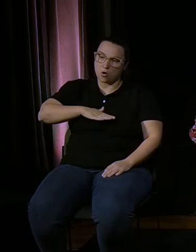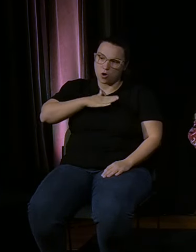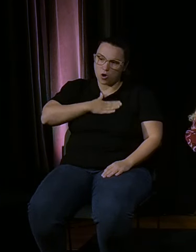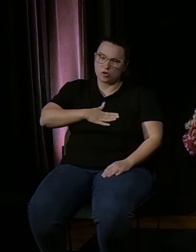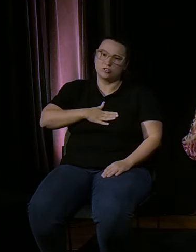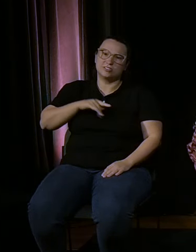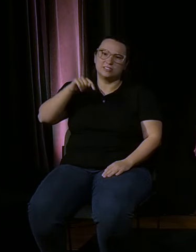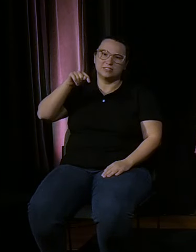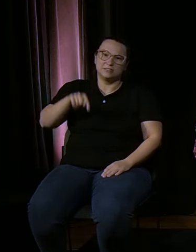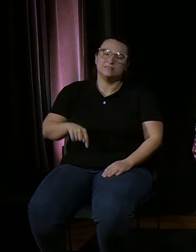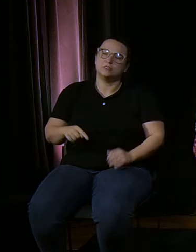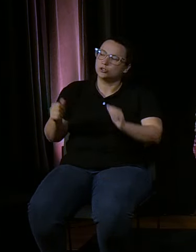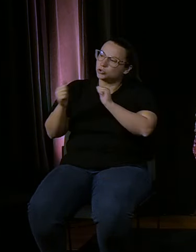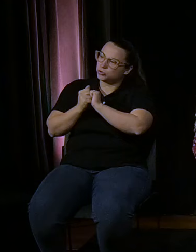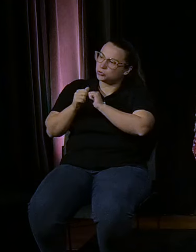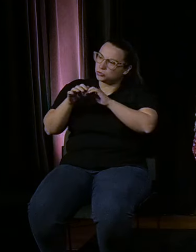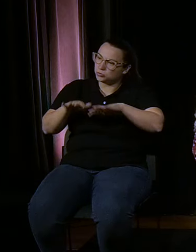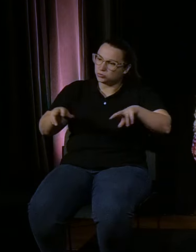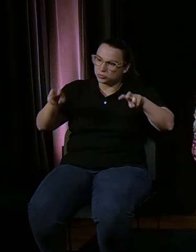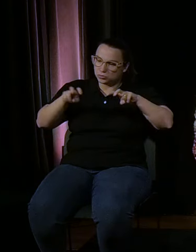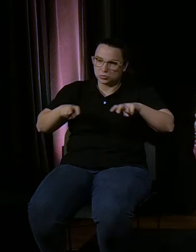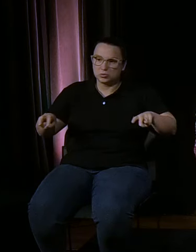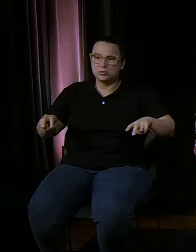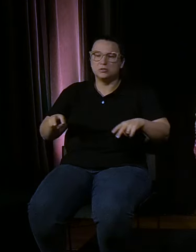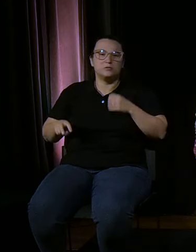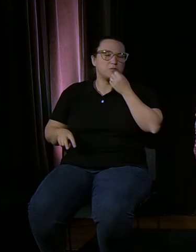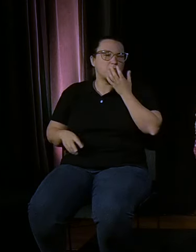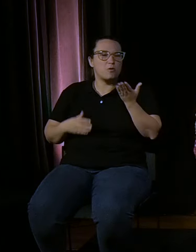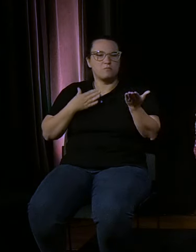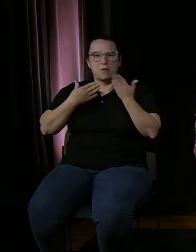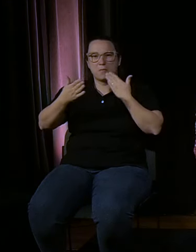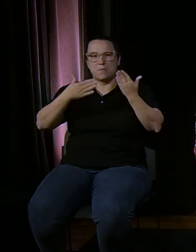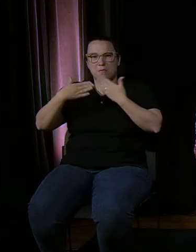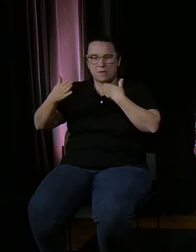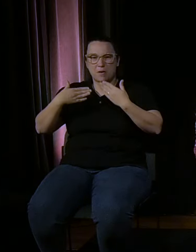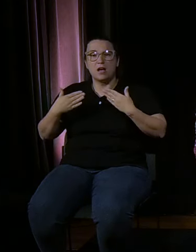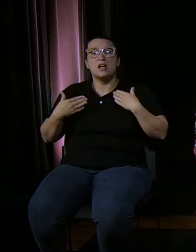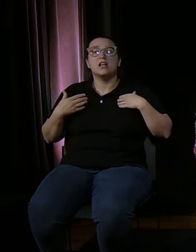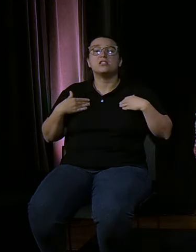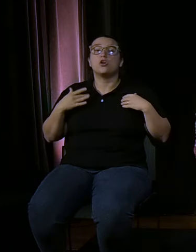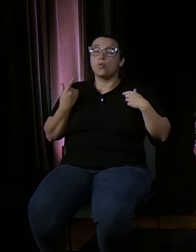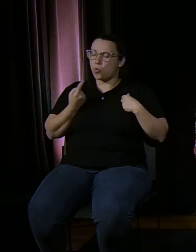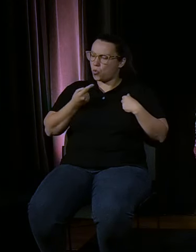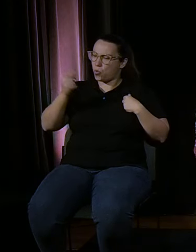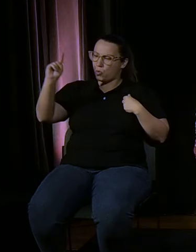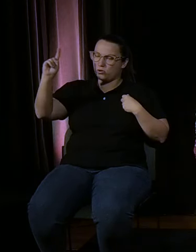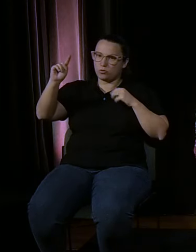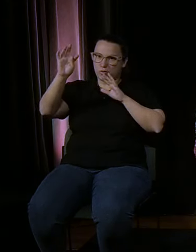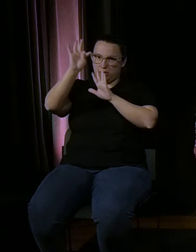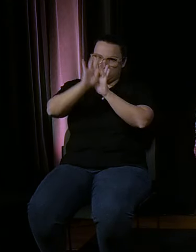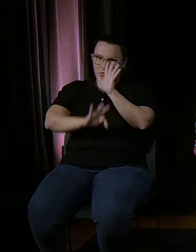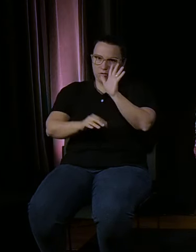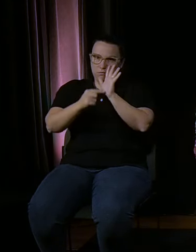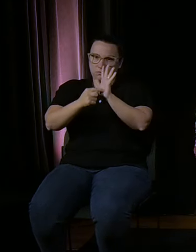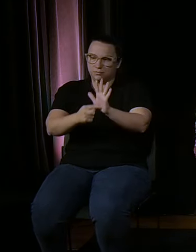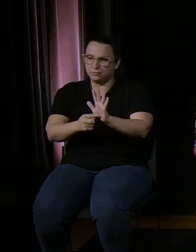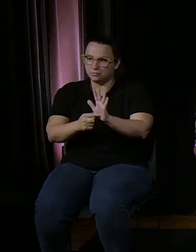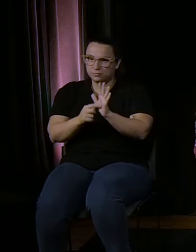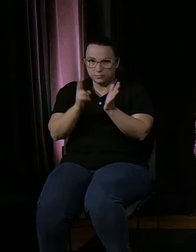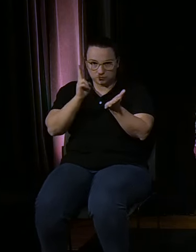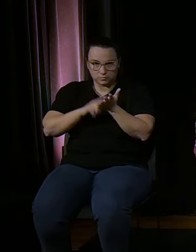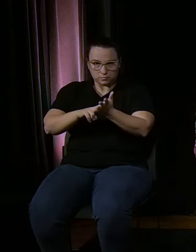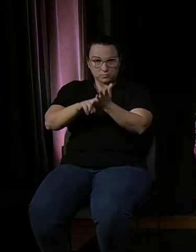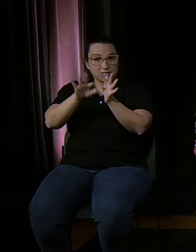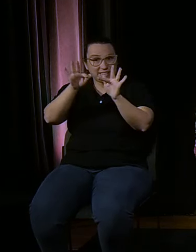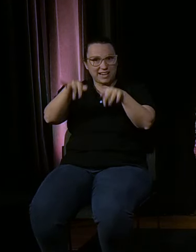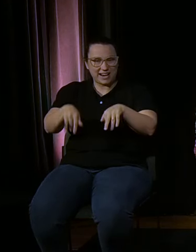né? É muito bom ter batido esse papo. E vou finalizar com esse textinho, que é o final da carta que o Cone